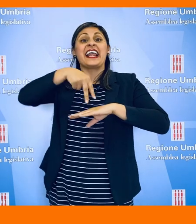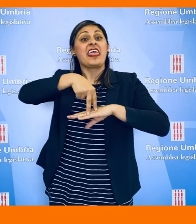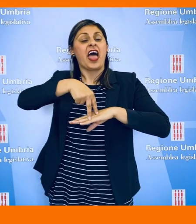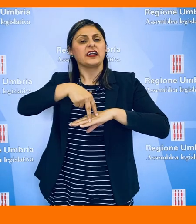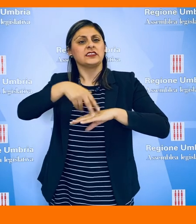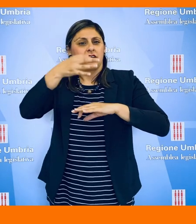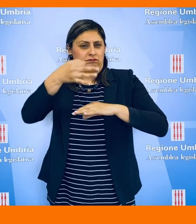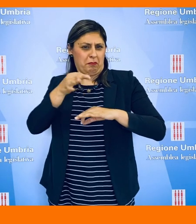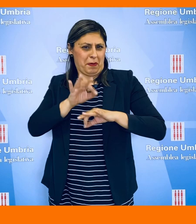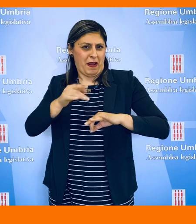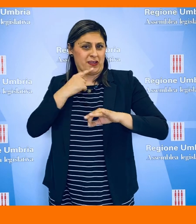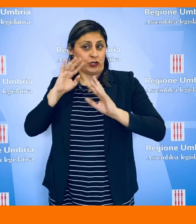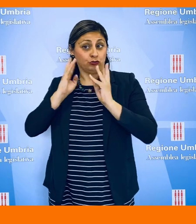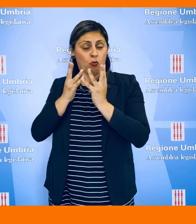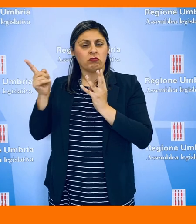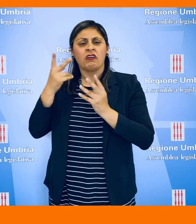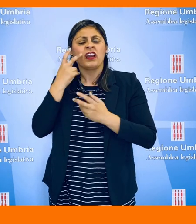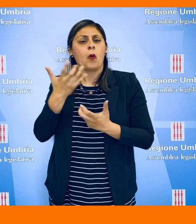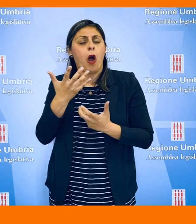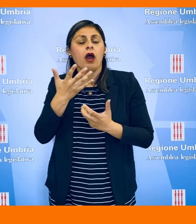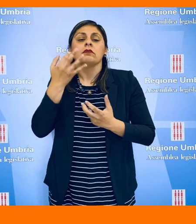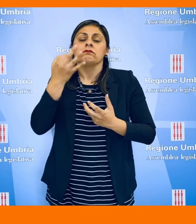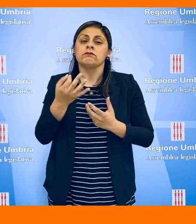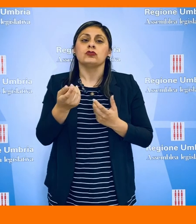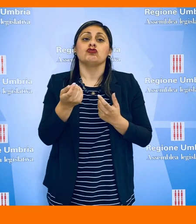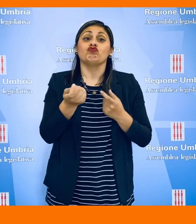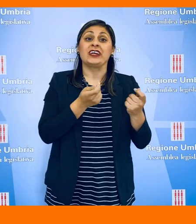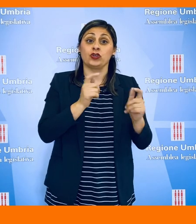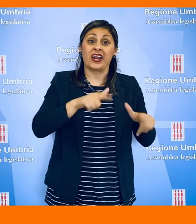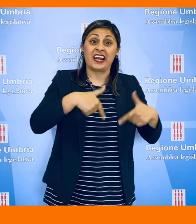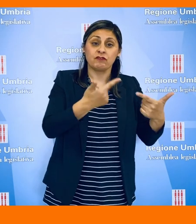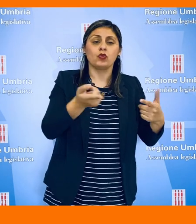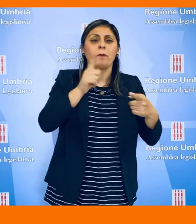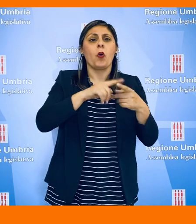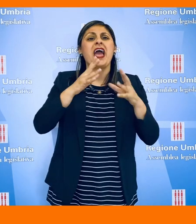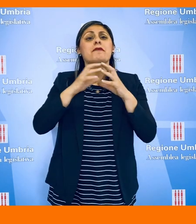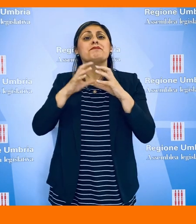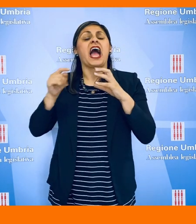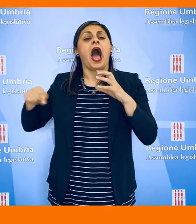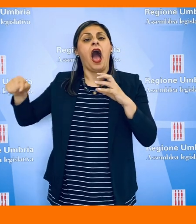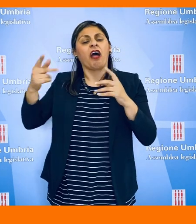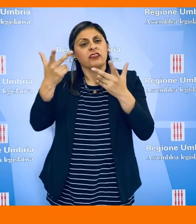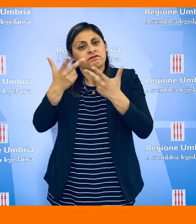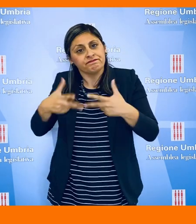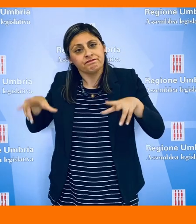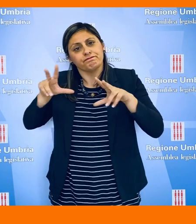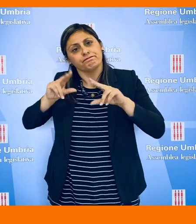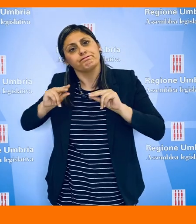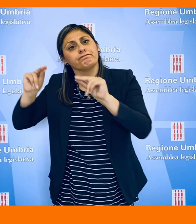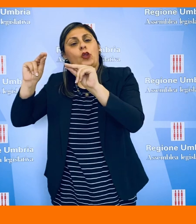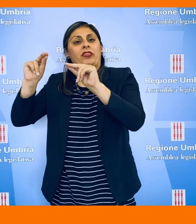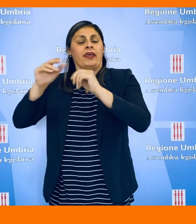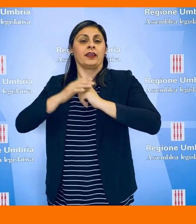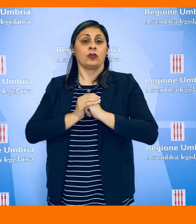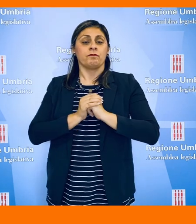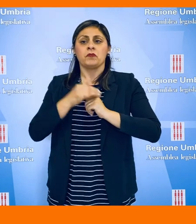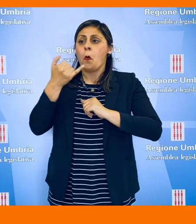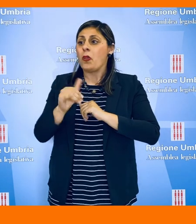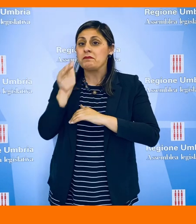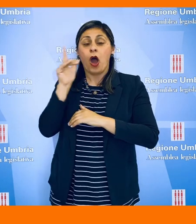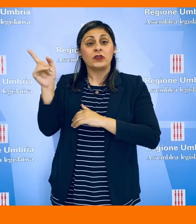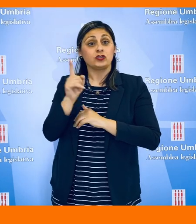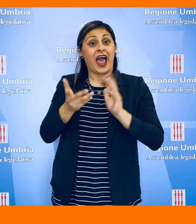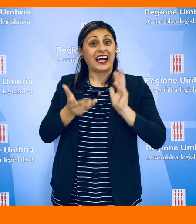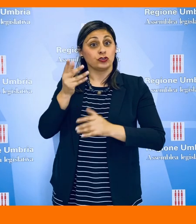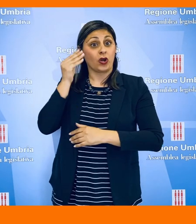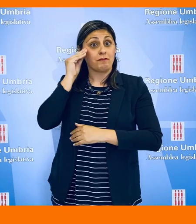Giunta, riguardante la gestione del ciclo dei rifiuti e il revamping impiantistico. Dopo aver ascoltato in audizione nelle scorse